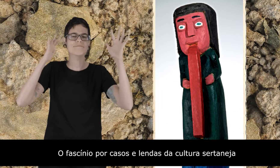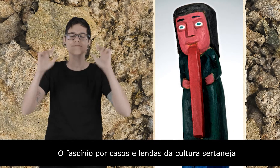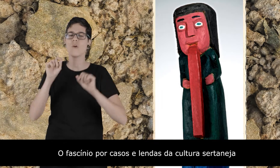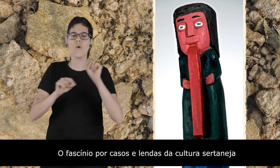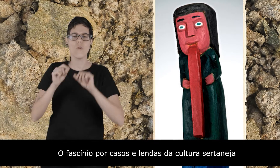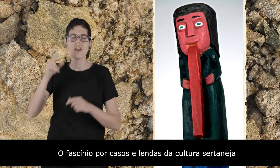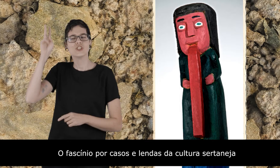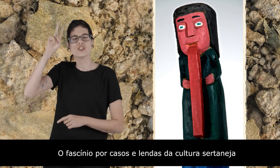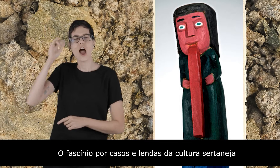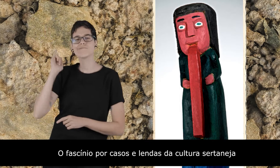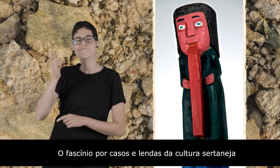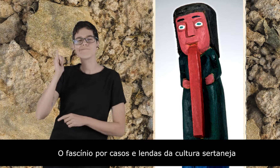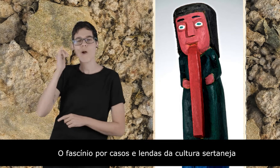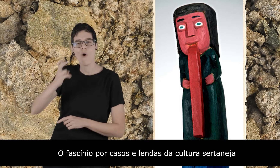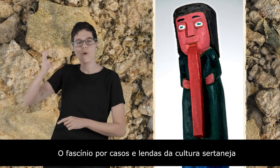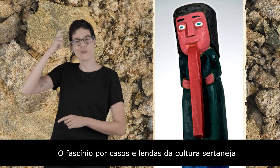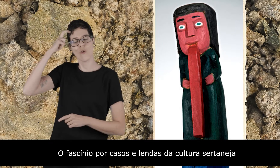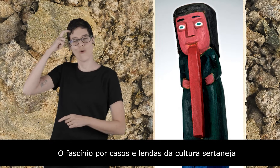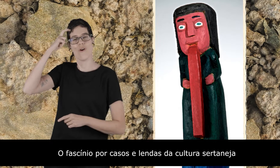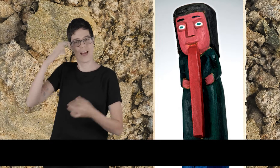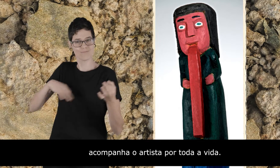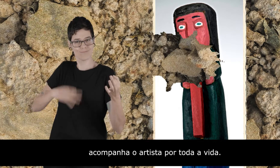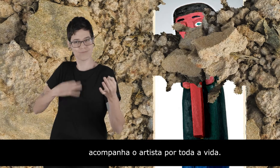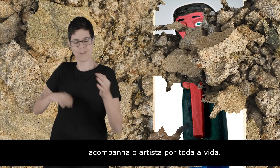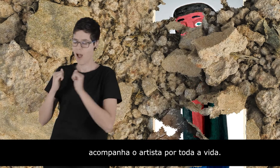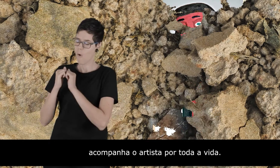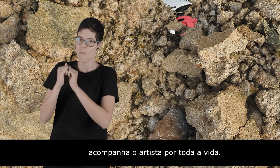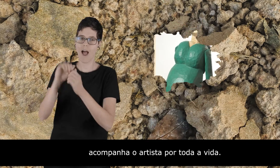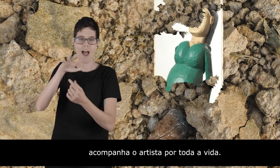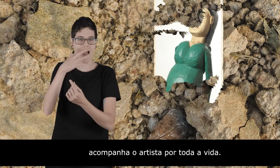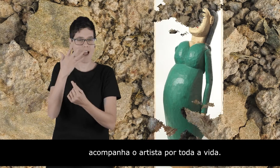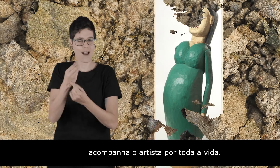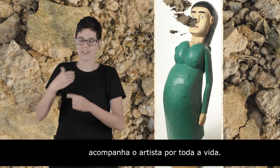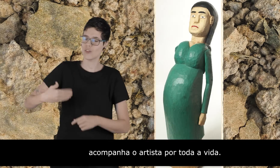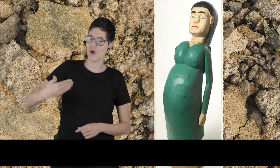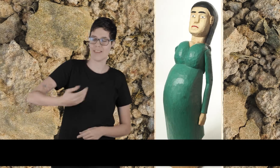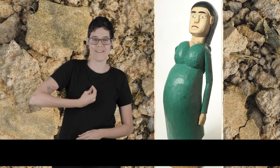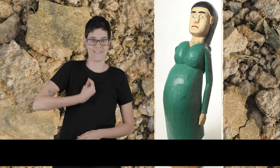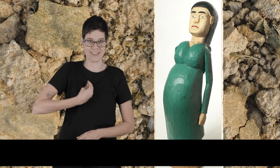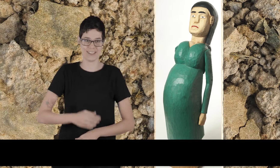O fascínio por casos e lendas da cultura sertaneja acompanha o artista por toda a vida.